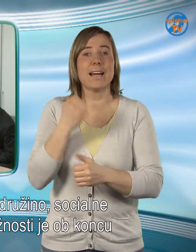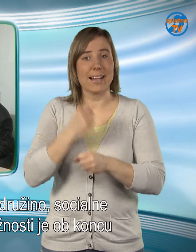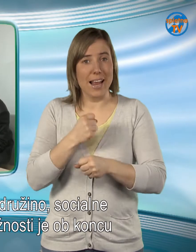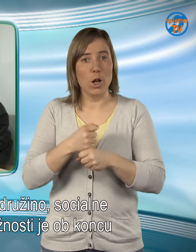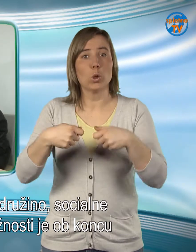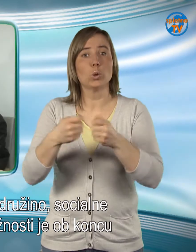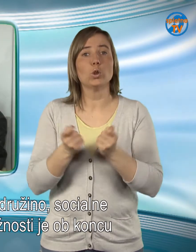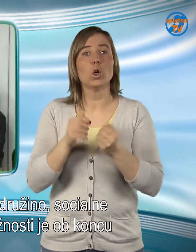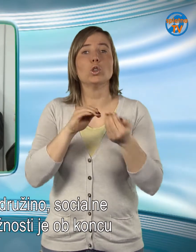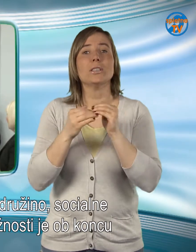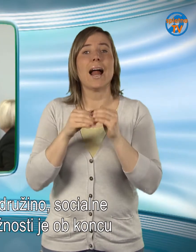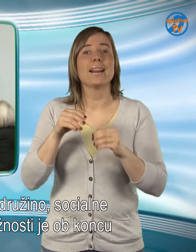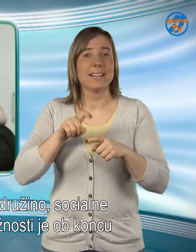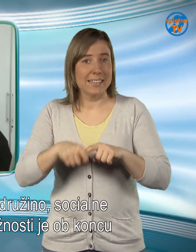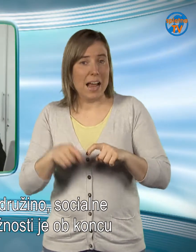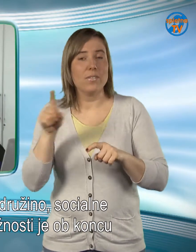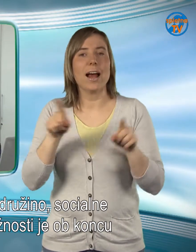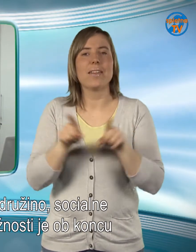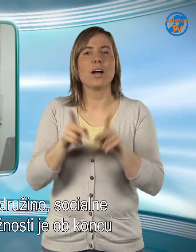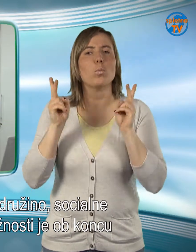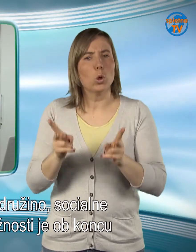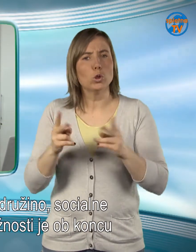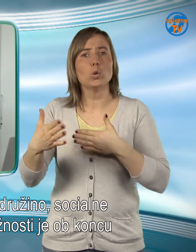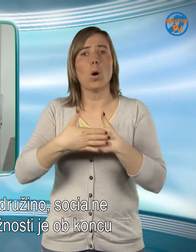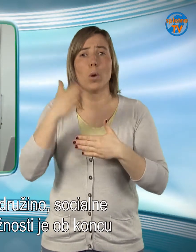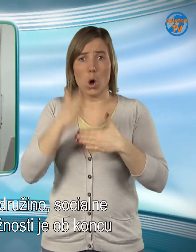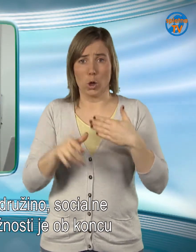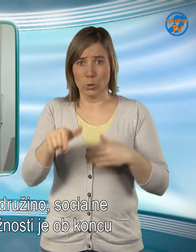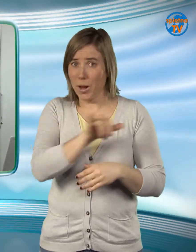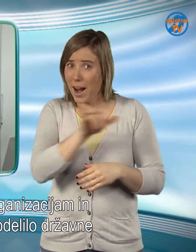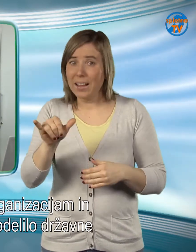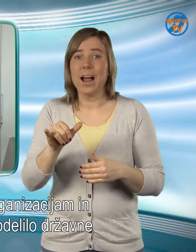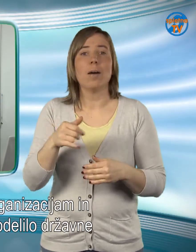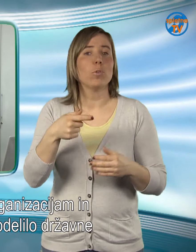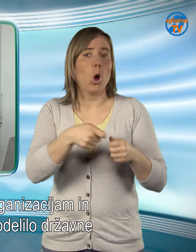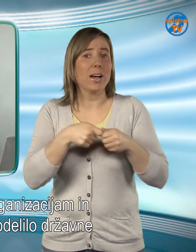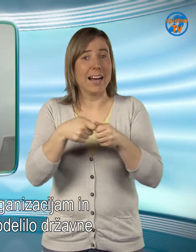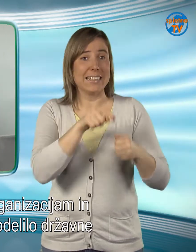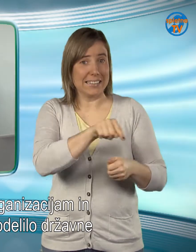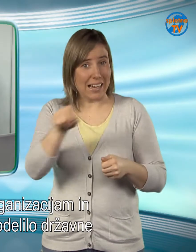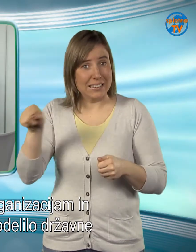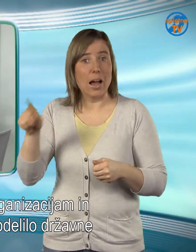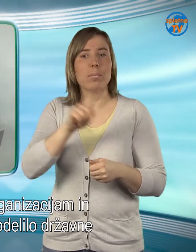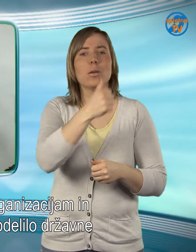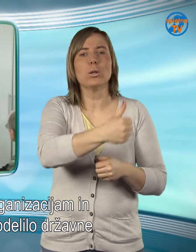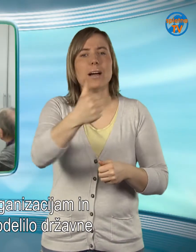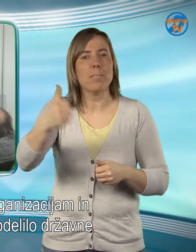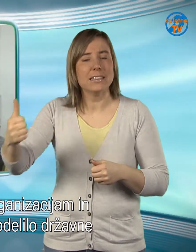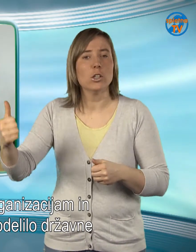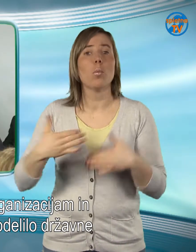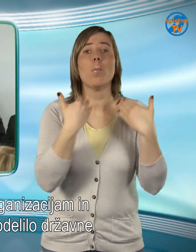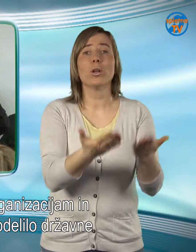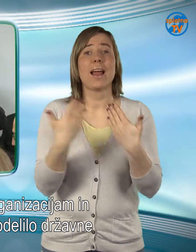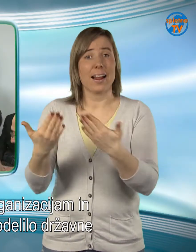Ministrstvo za delo, družino, socialne zadeve in enake možnosti je ob koncu leta zaslužnim organizacijam in